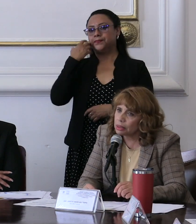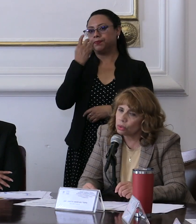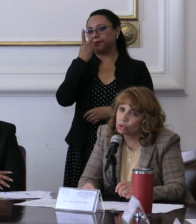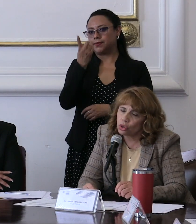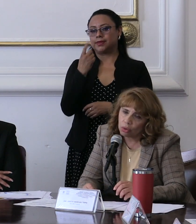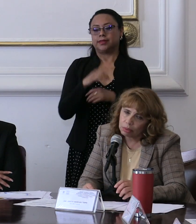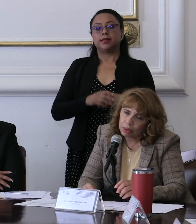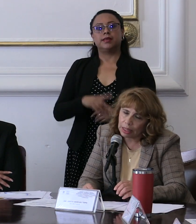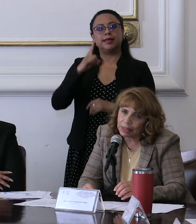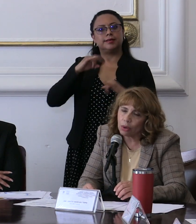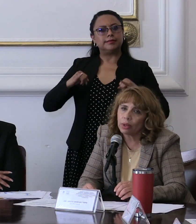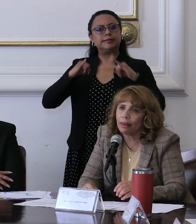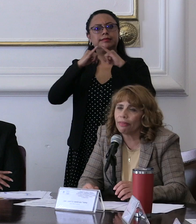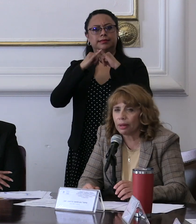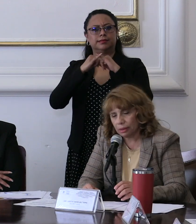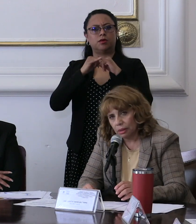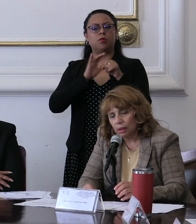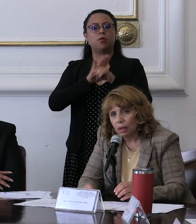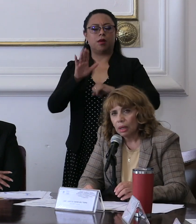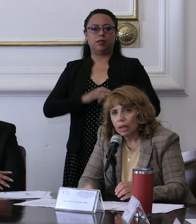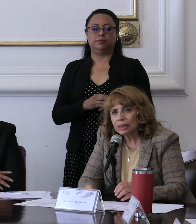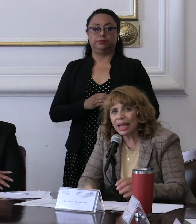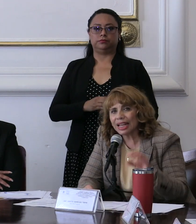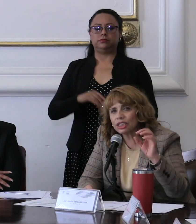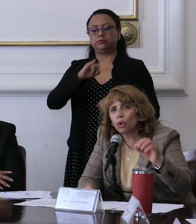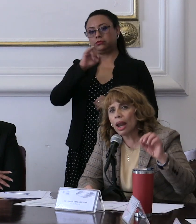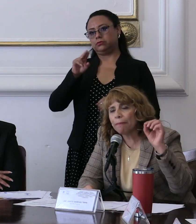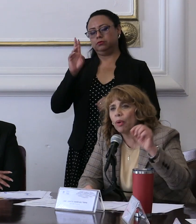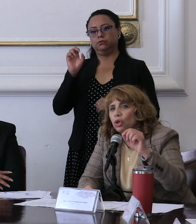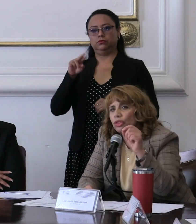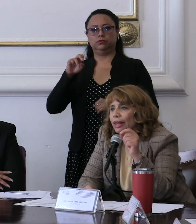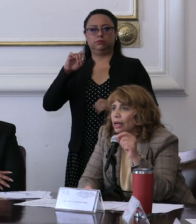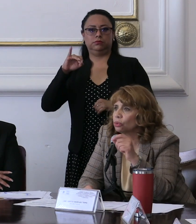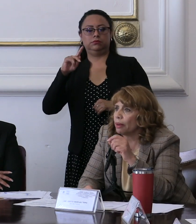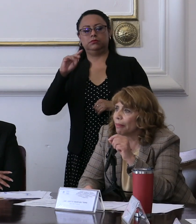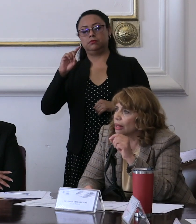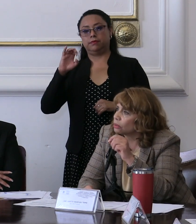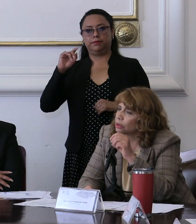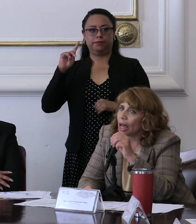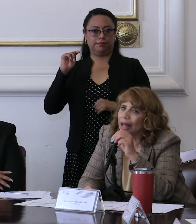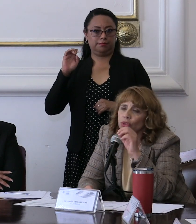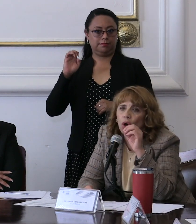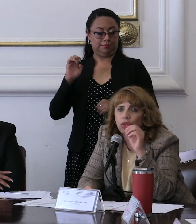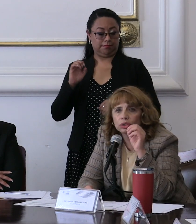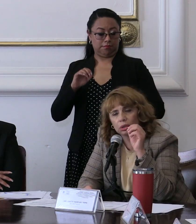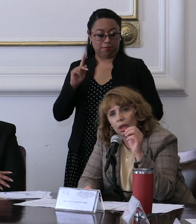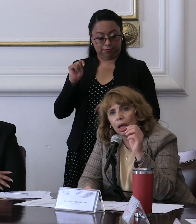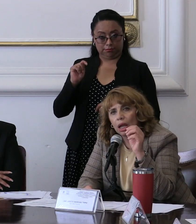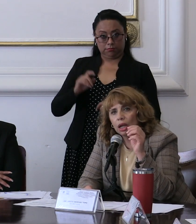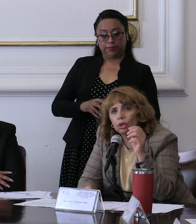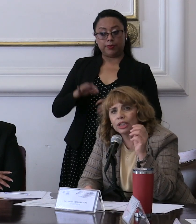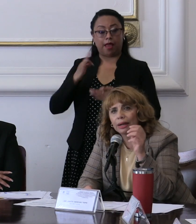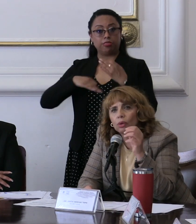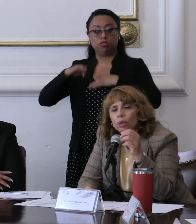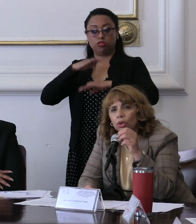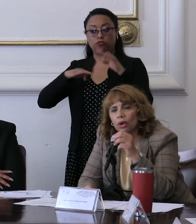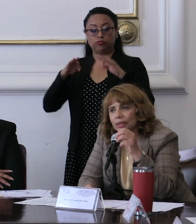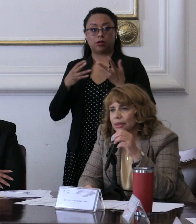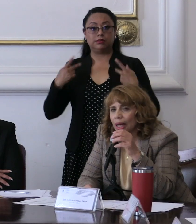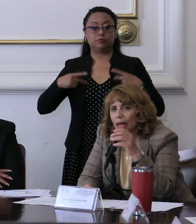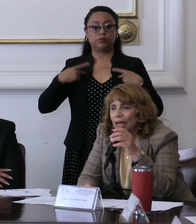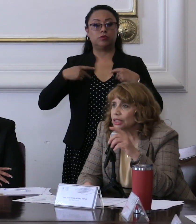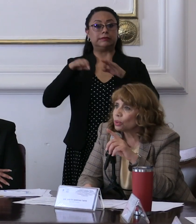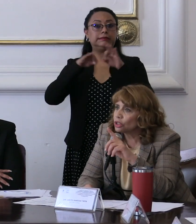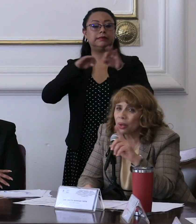gran institución que es la CODENADER, se les dio el apoyo directo en manos a todos los